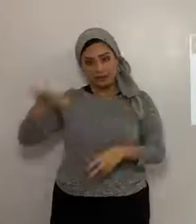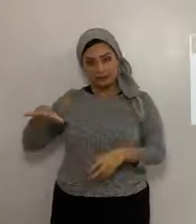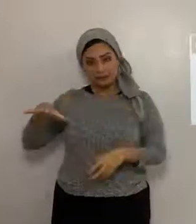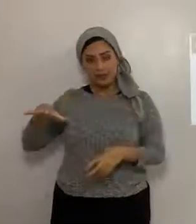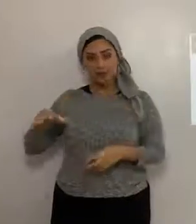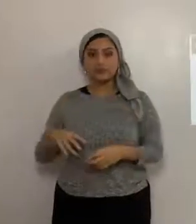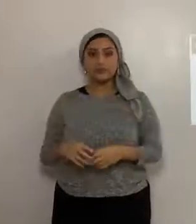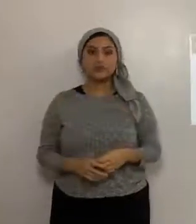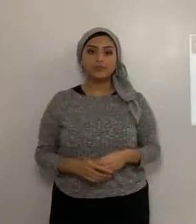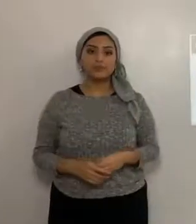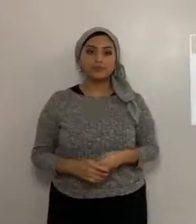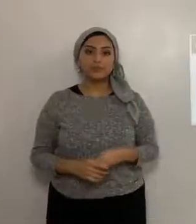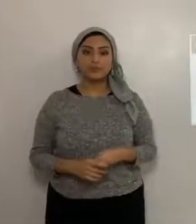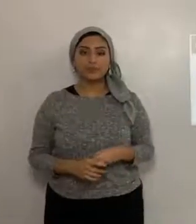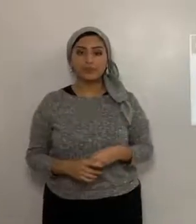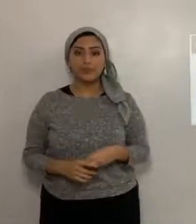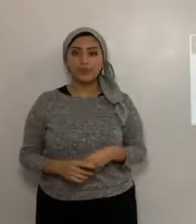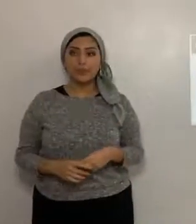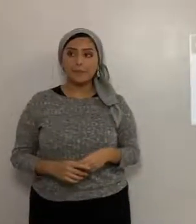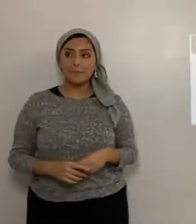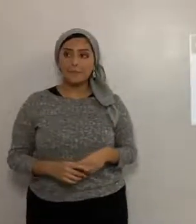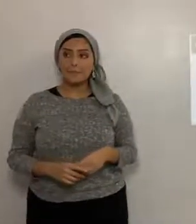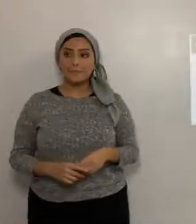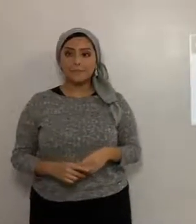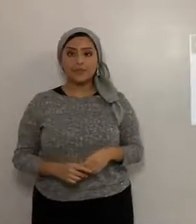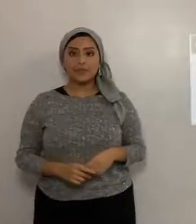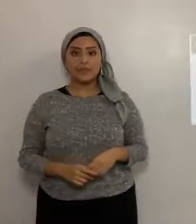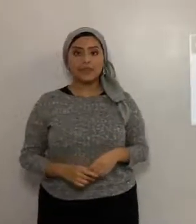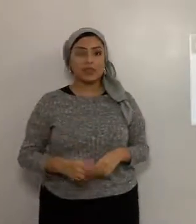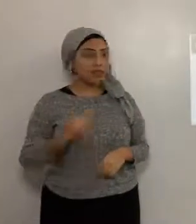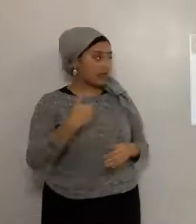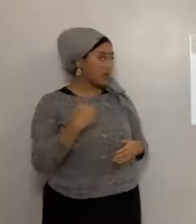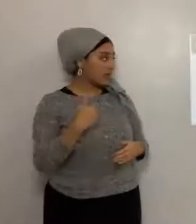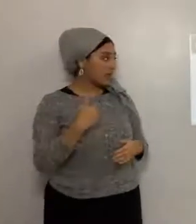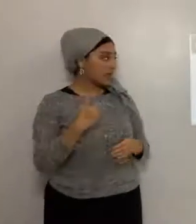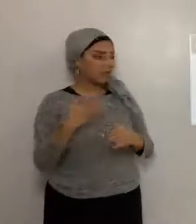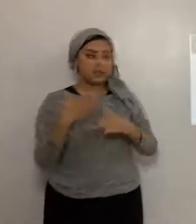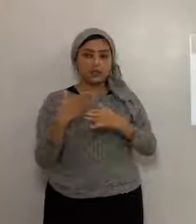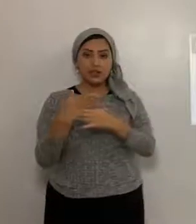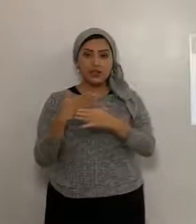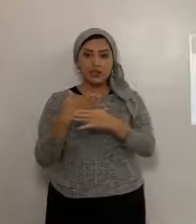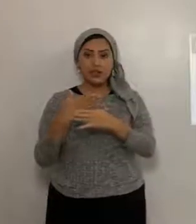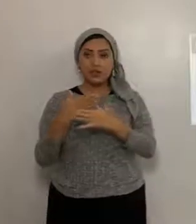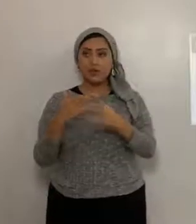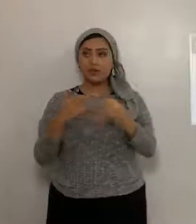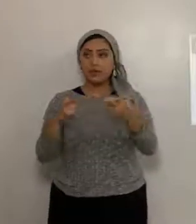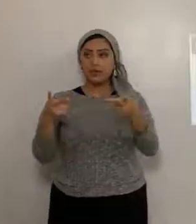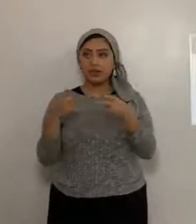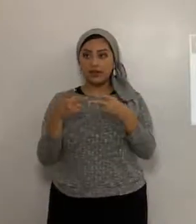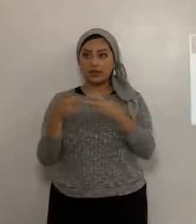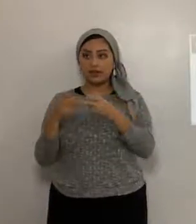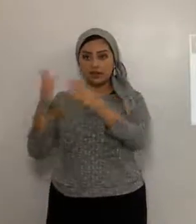puntos, fortaleza Antonia. Este era un lugar intermedio que tenía unas